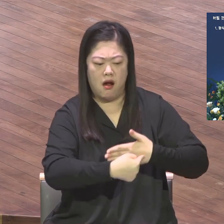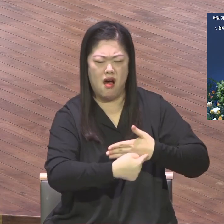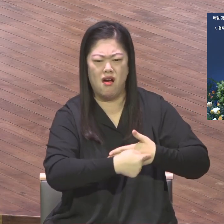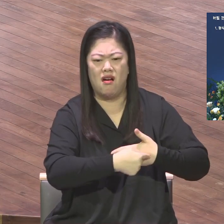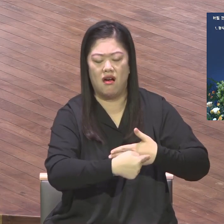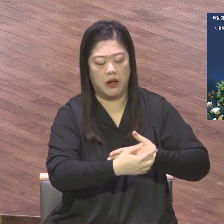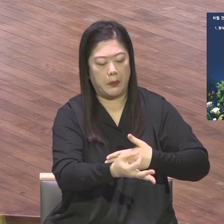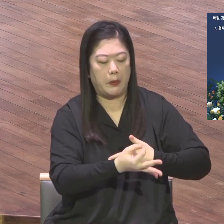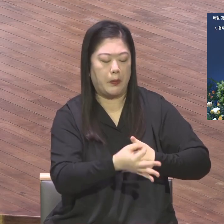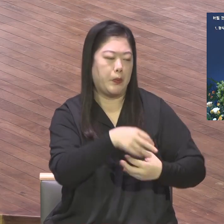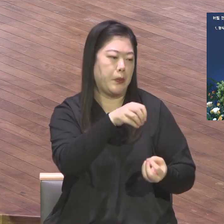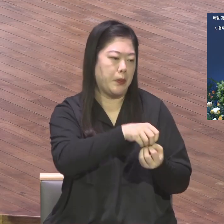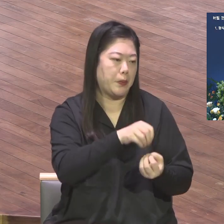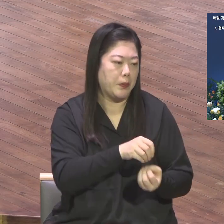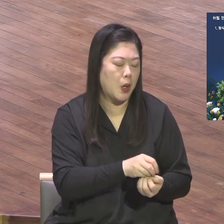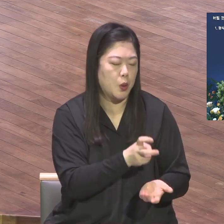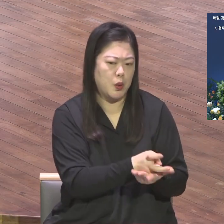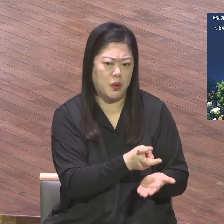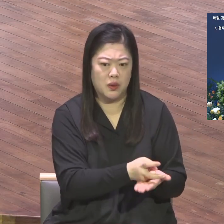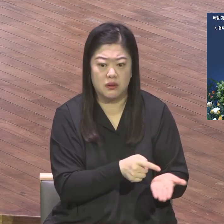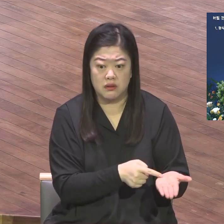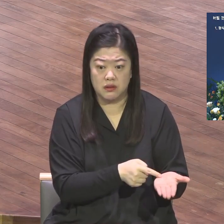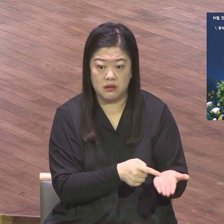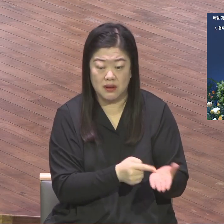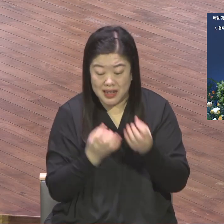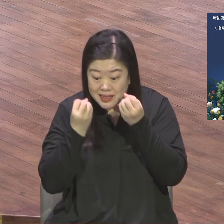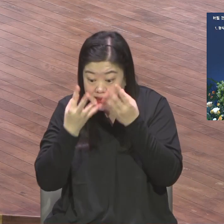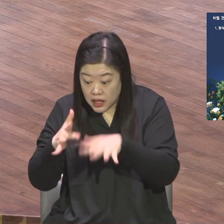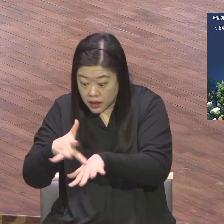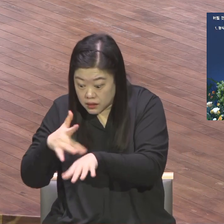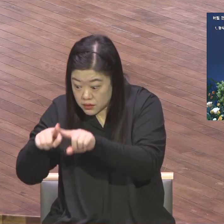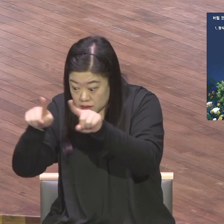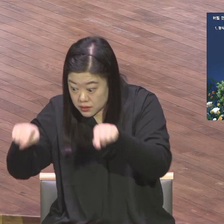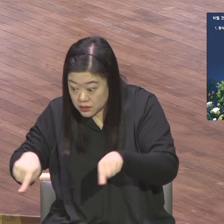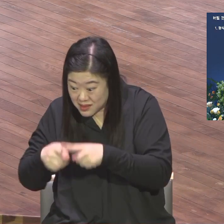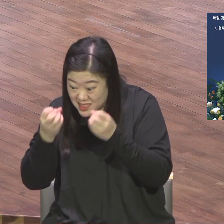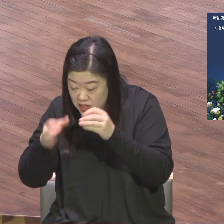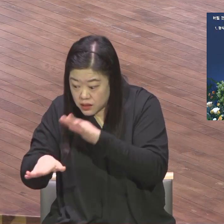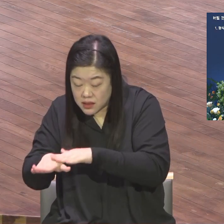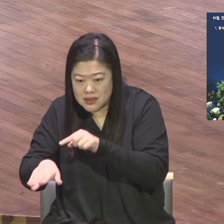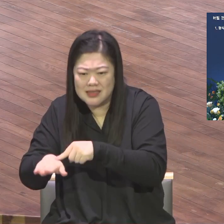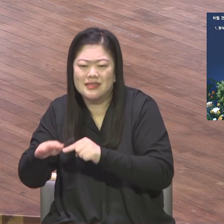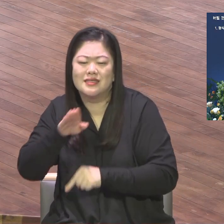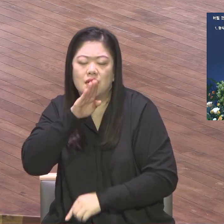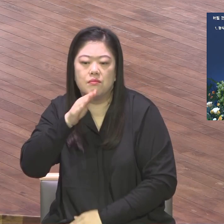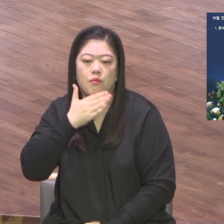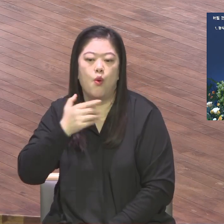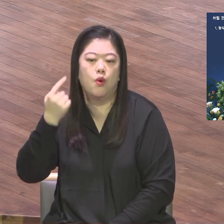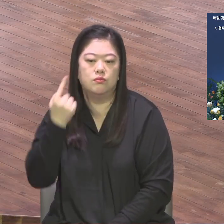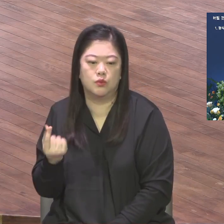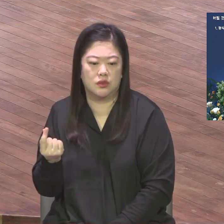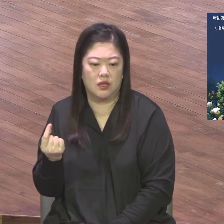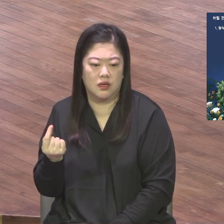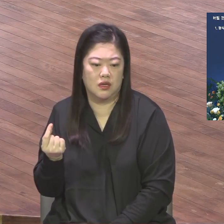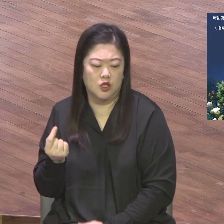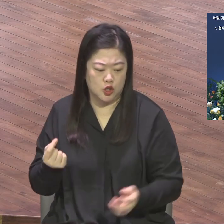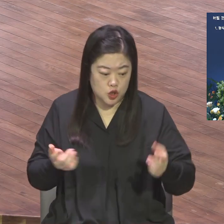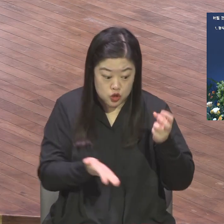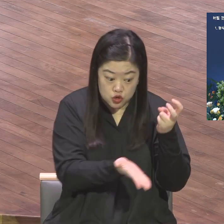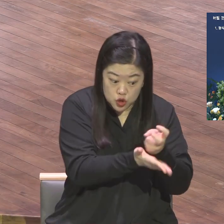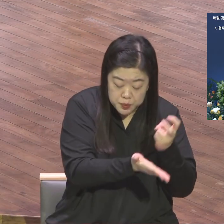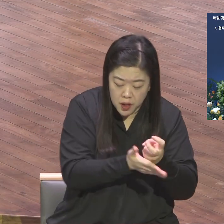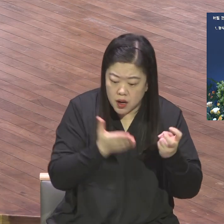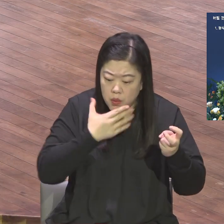율법, 전통, 그리고 생배 조각은 뭡니까? 예수 그리스도가 전한 참복음, 이걸 말하고 있어요.